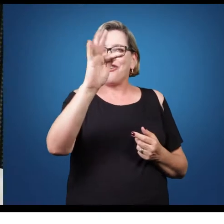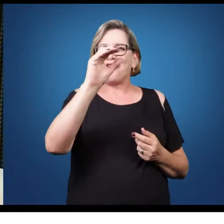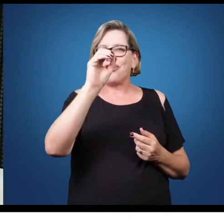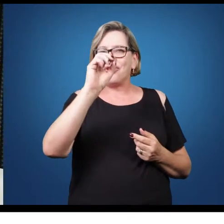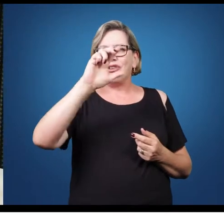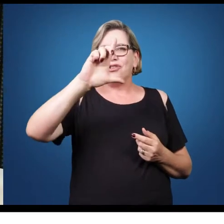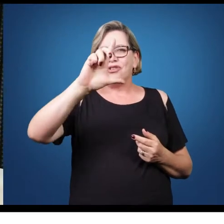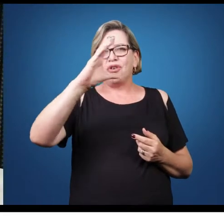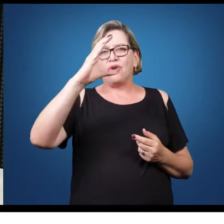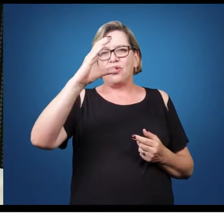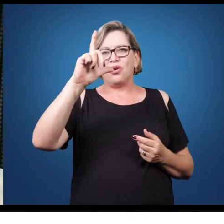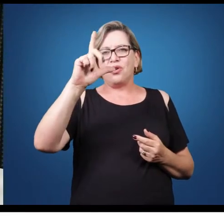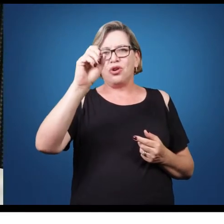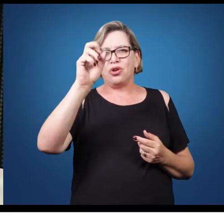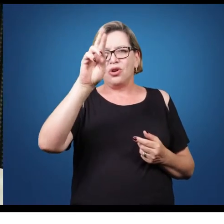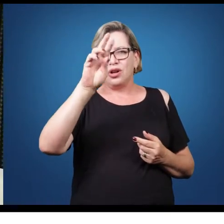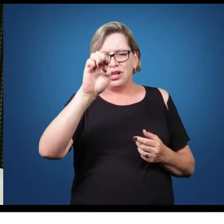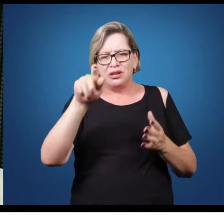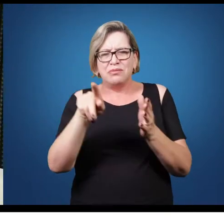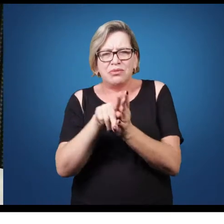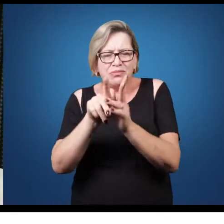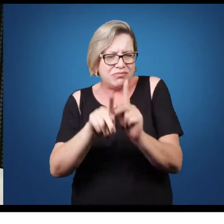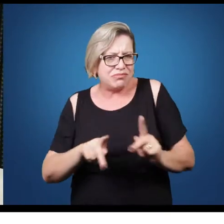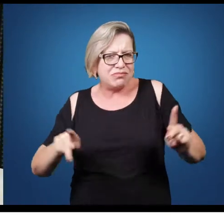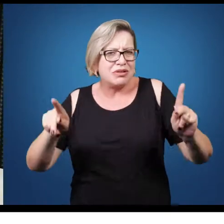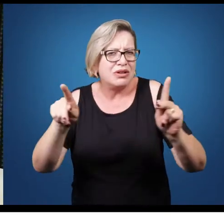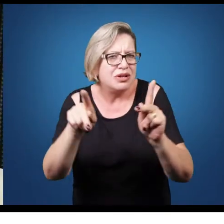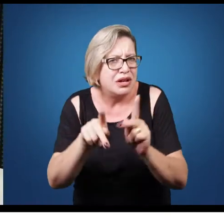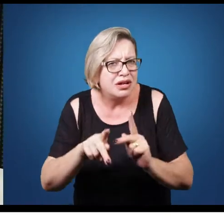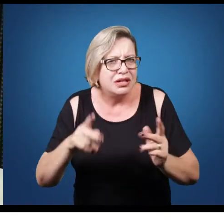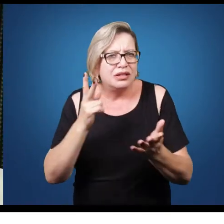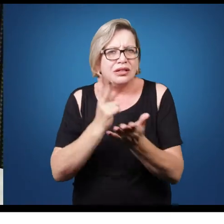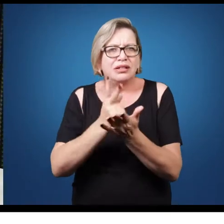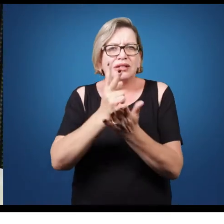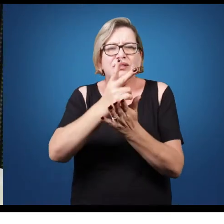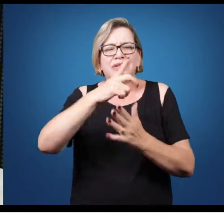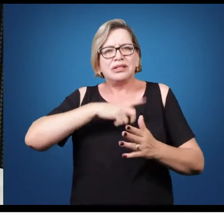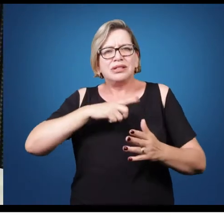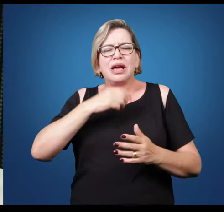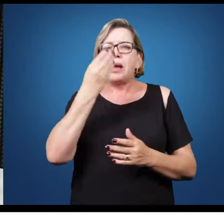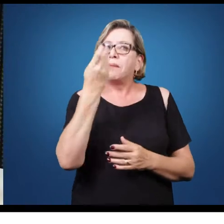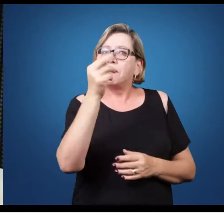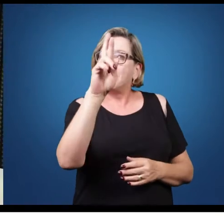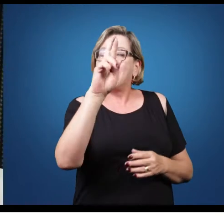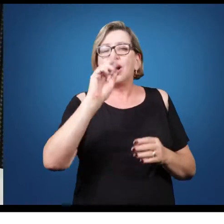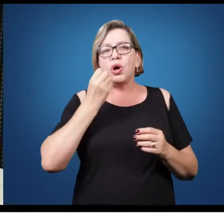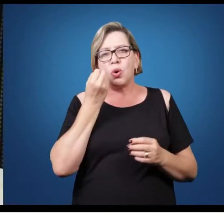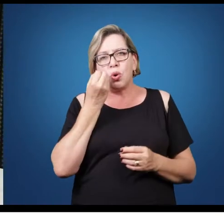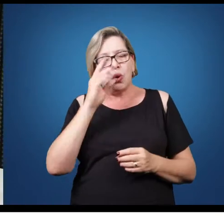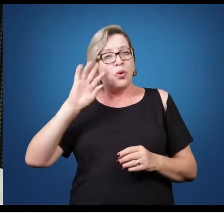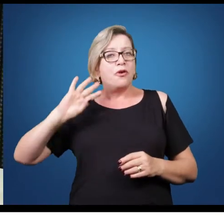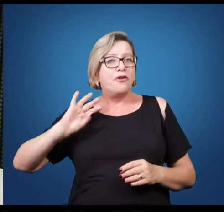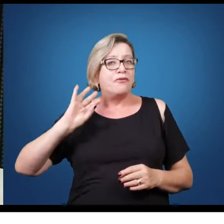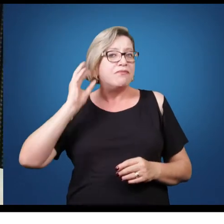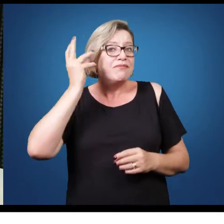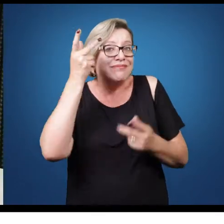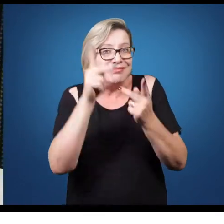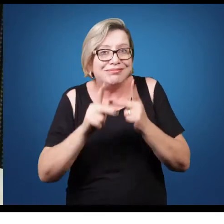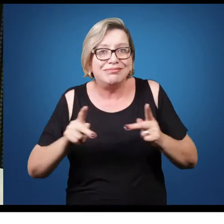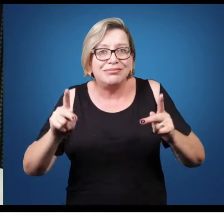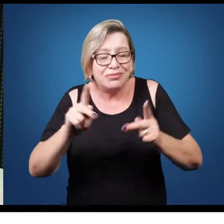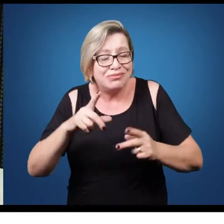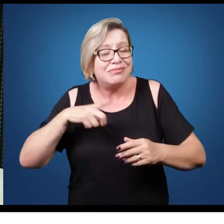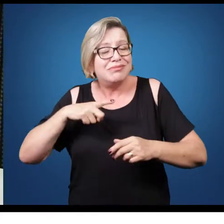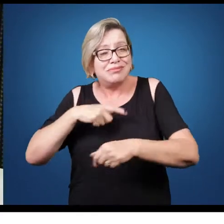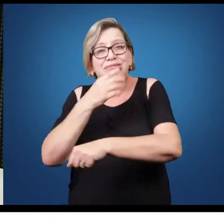entre os povos né então sempre ouvi e li os bares às festas populares sempre houve uma prática musical